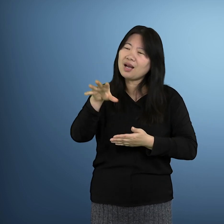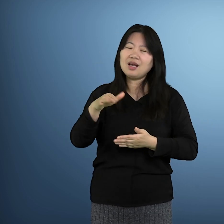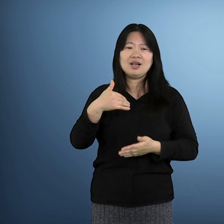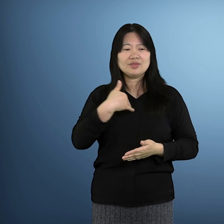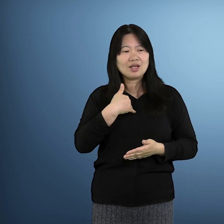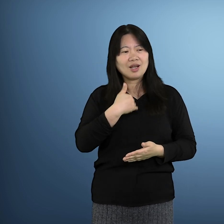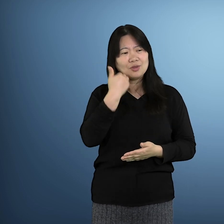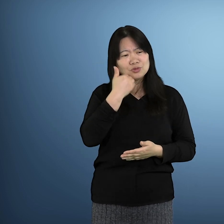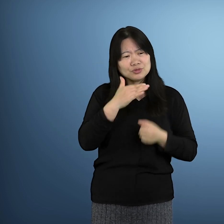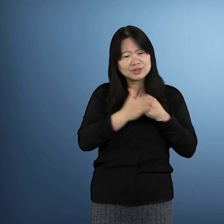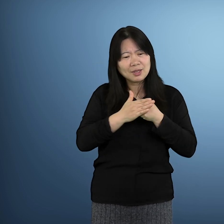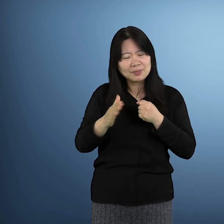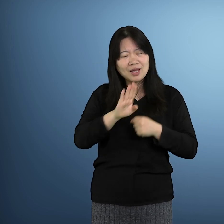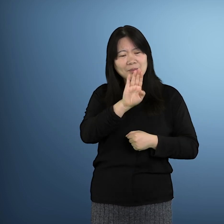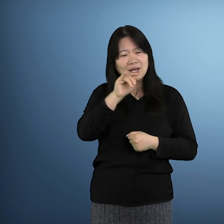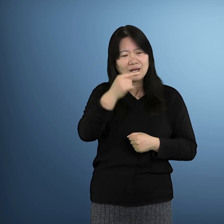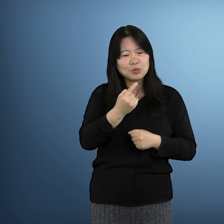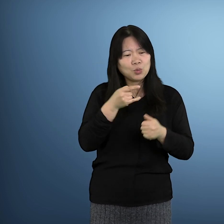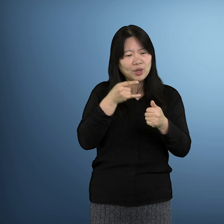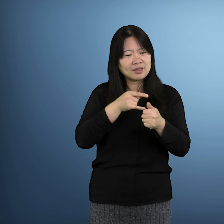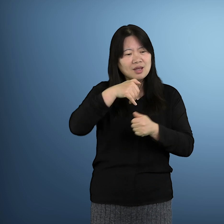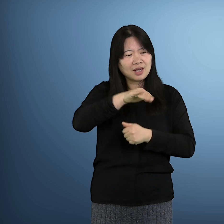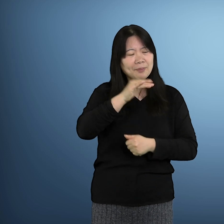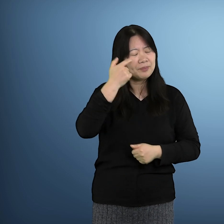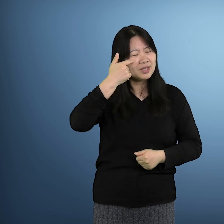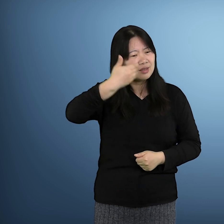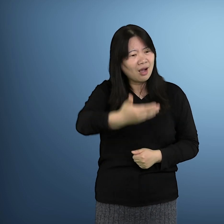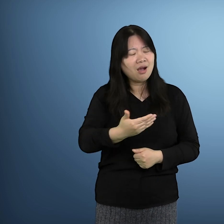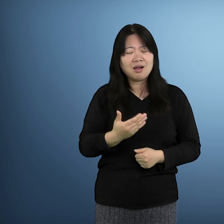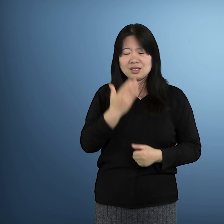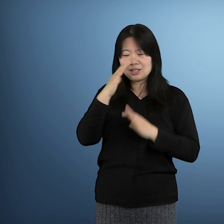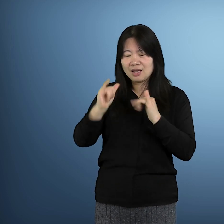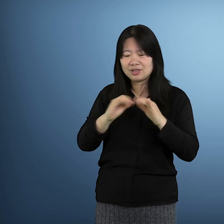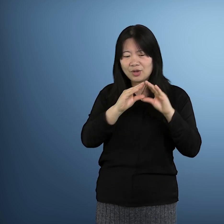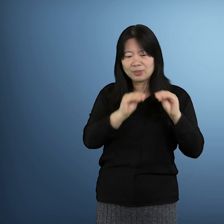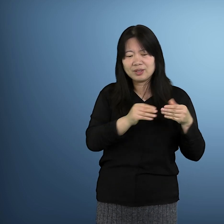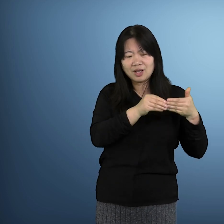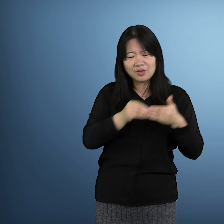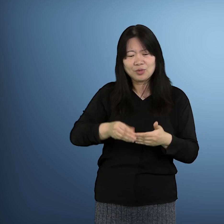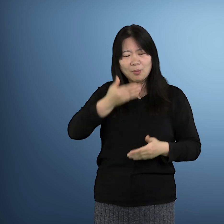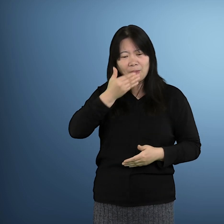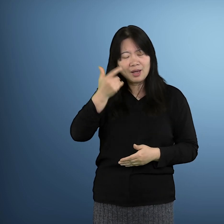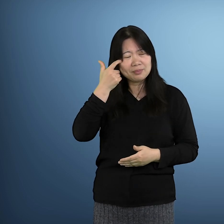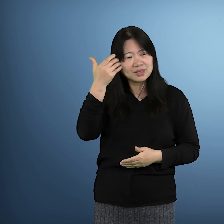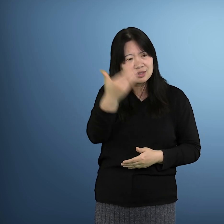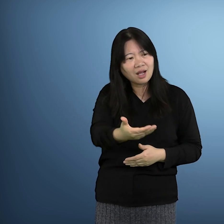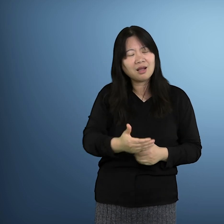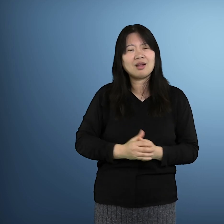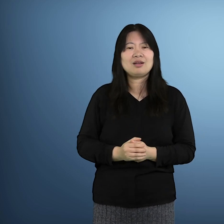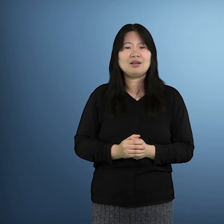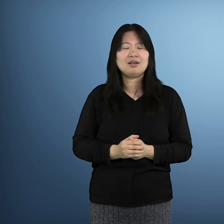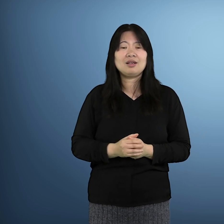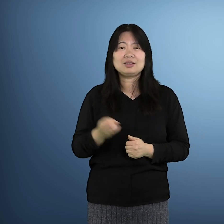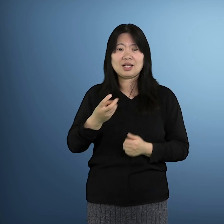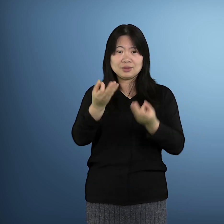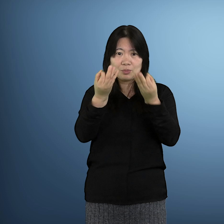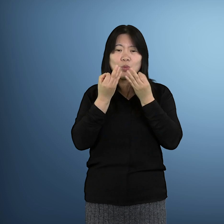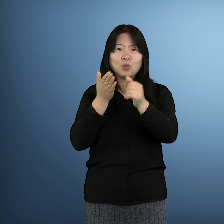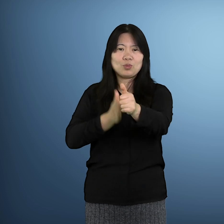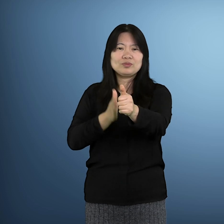내가 누구이기에 바로에게 가며 이스라엘 자손을 애굽에서 인도하여 내리이까. 자, 앞을